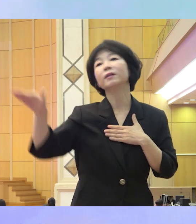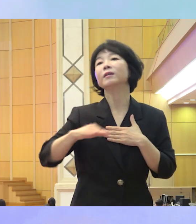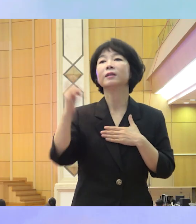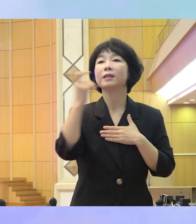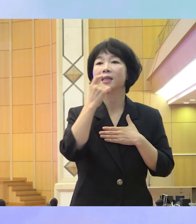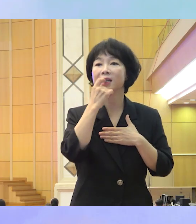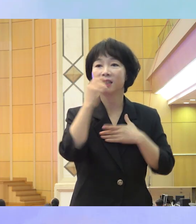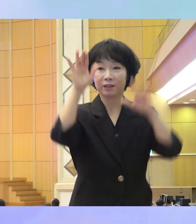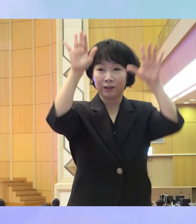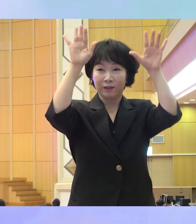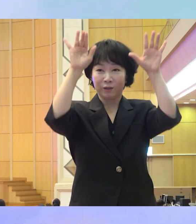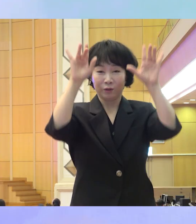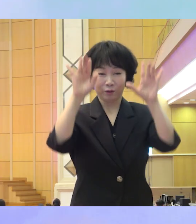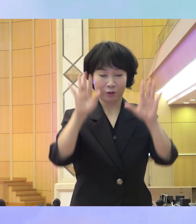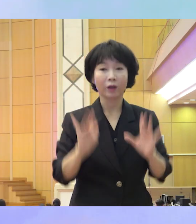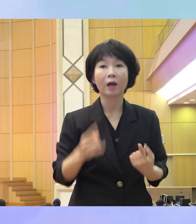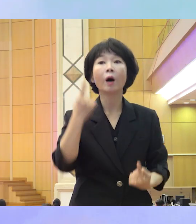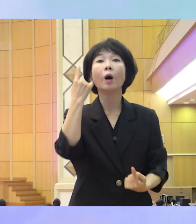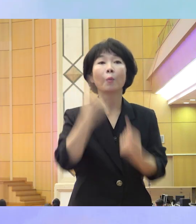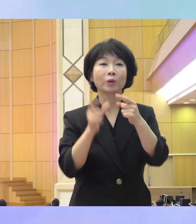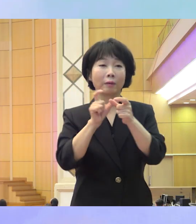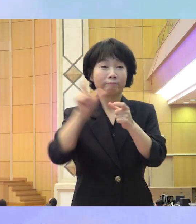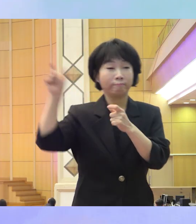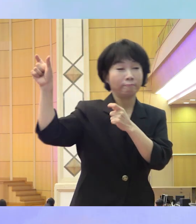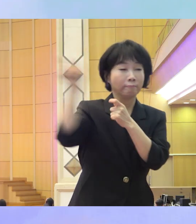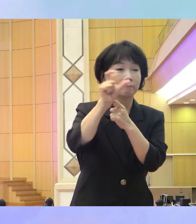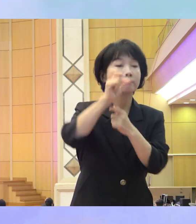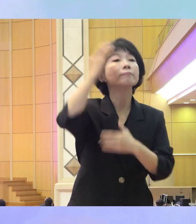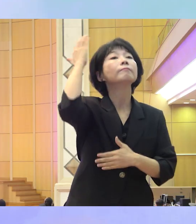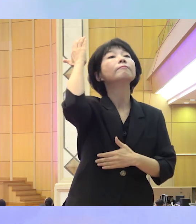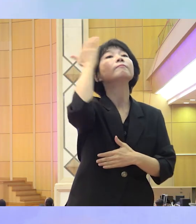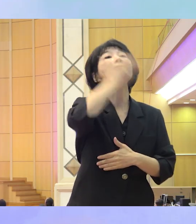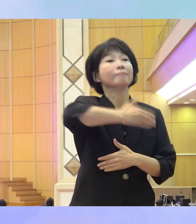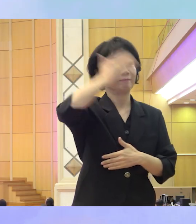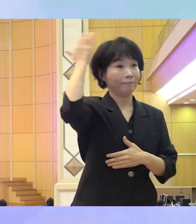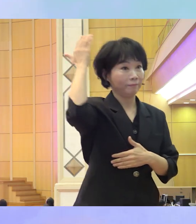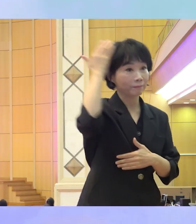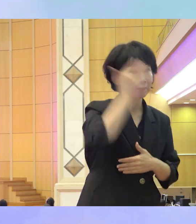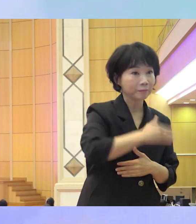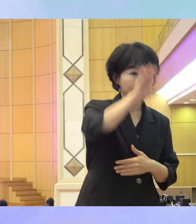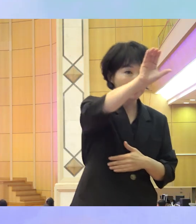우리를 눈보다 더 희게